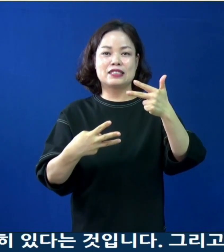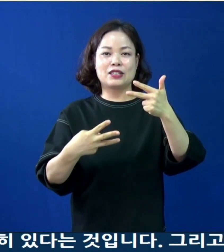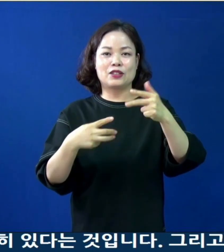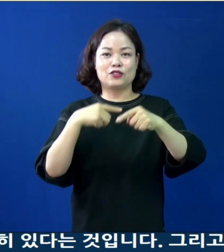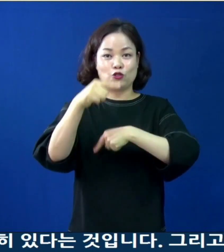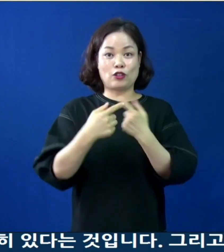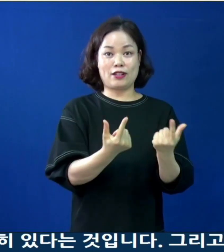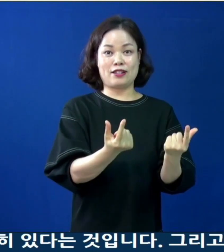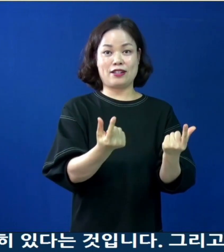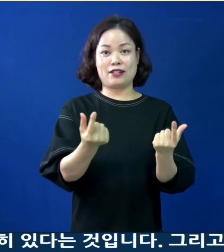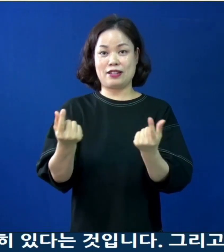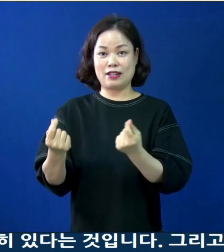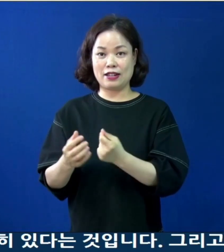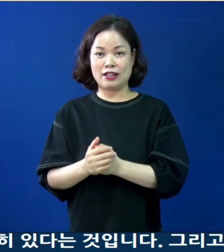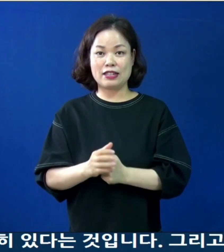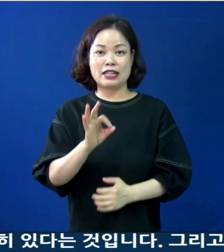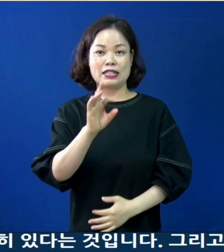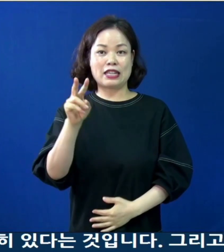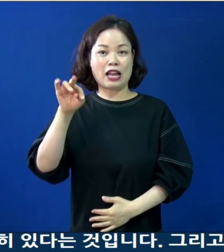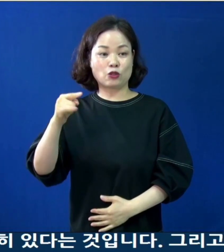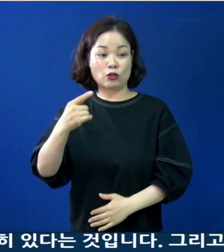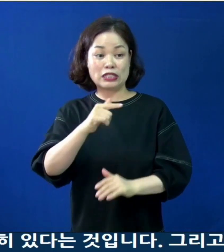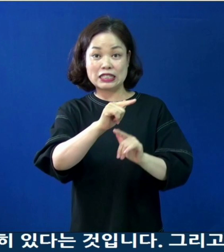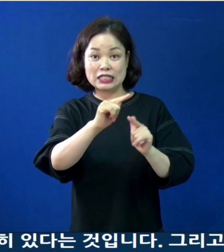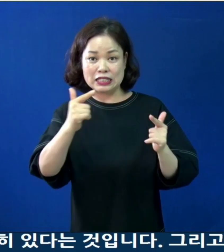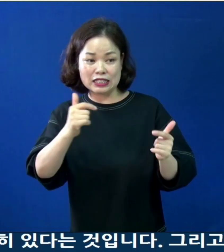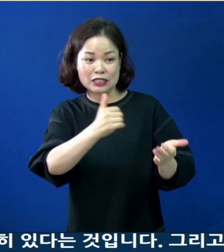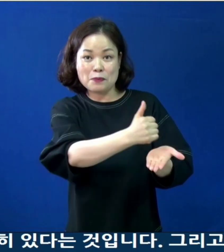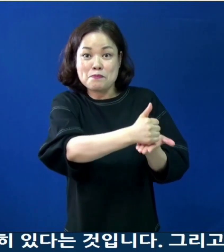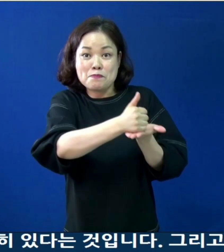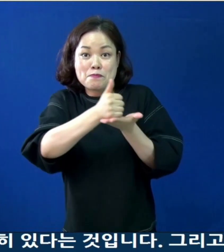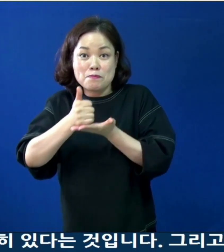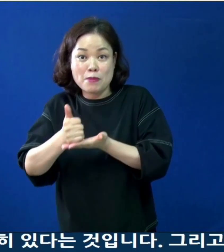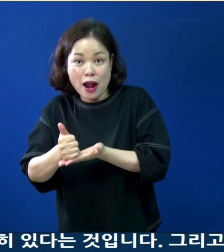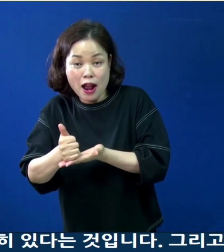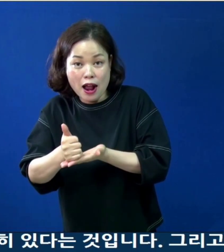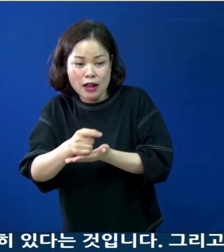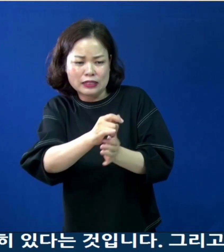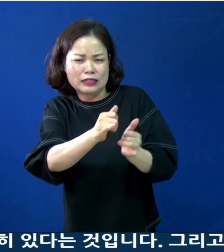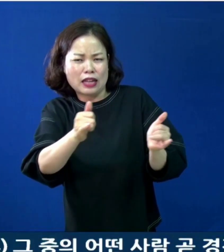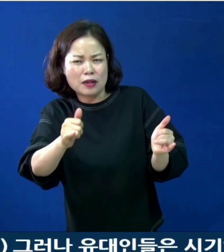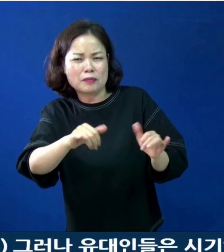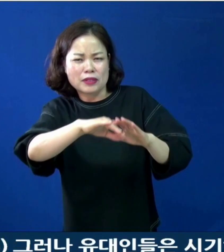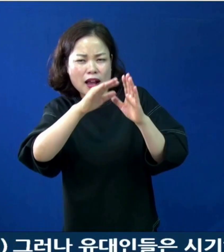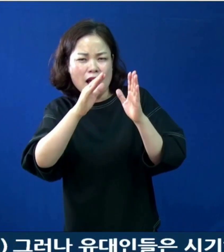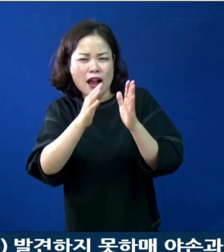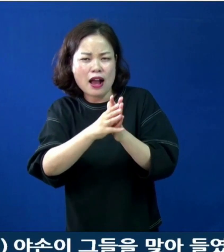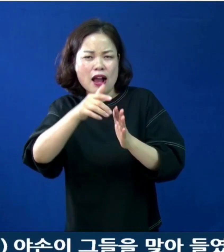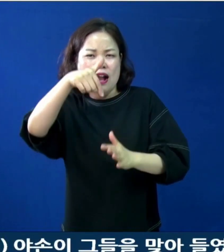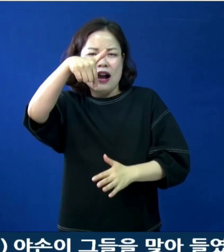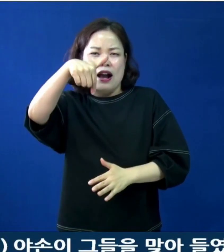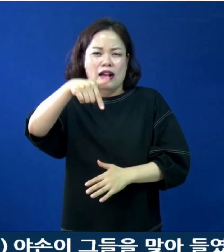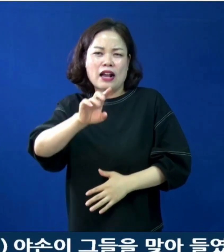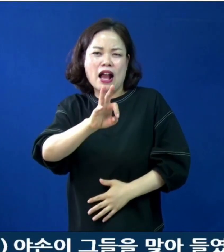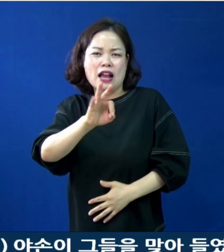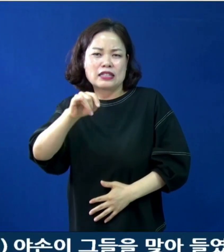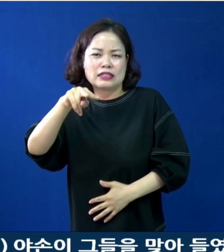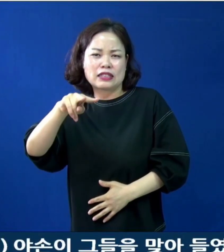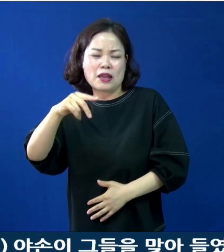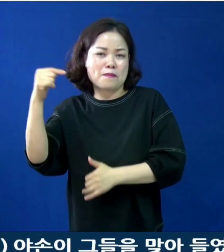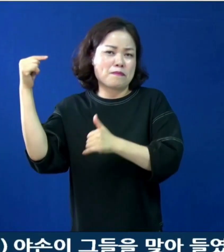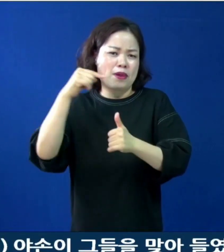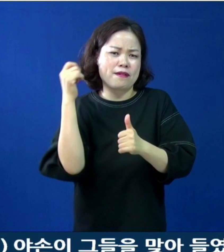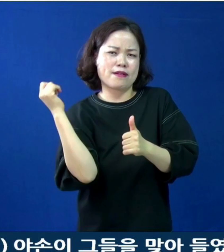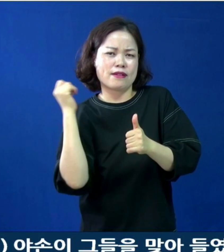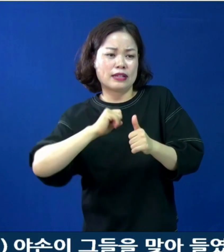7절 읽겠습니다. 야손이 그들을 맞아들였도다. 이 사람들이 다 가이사의 명을 거역하여